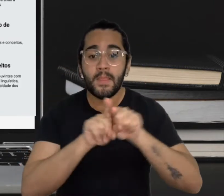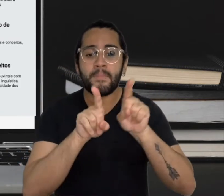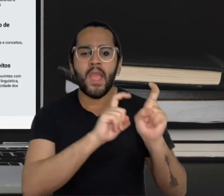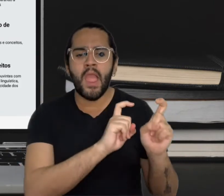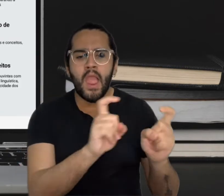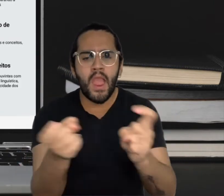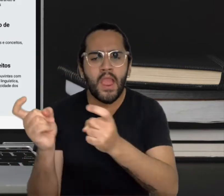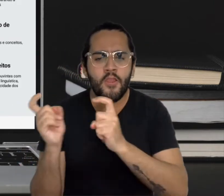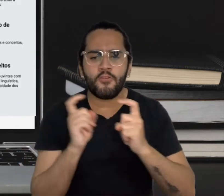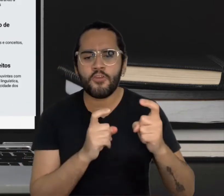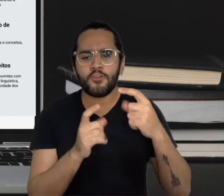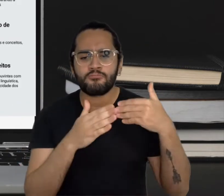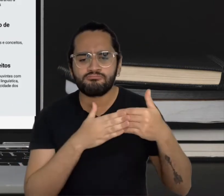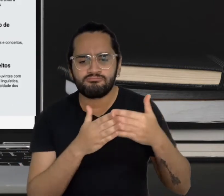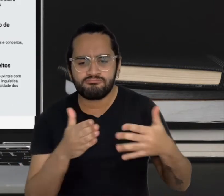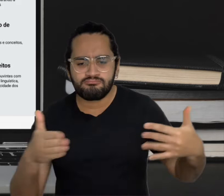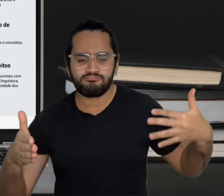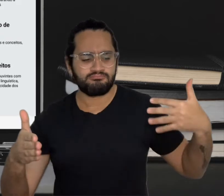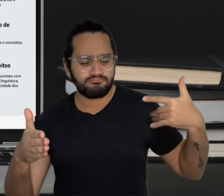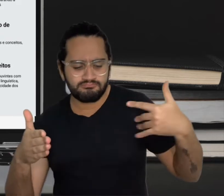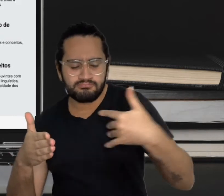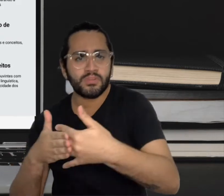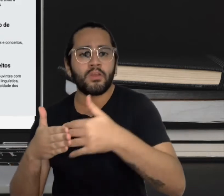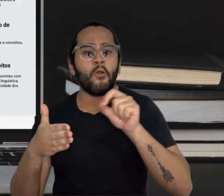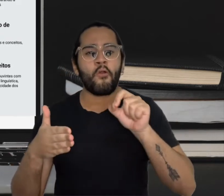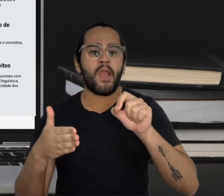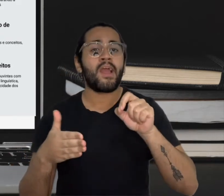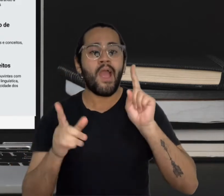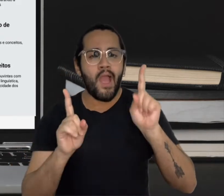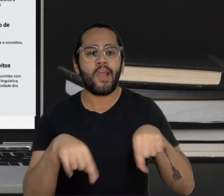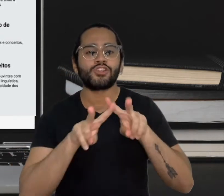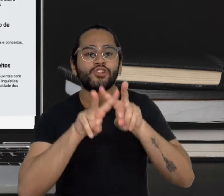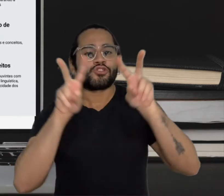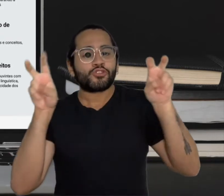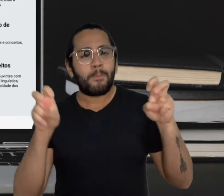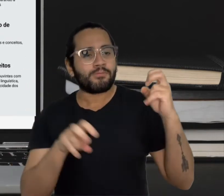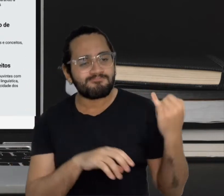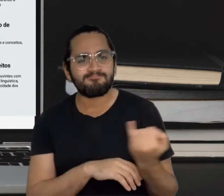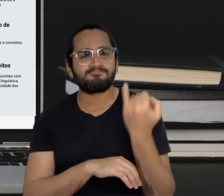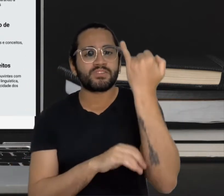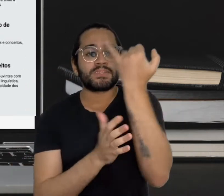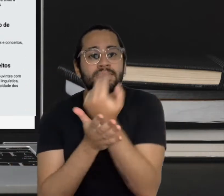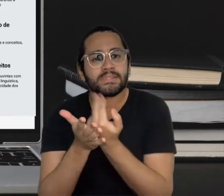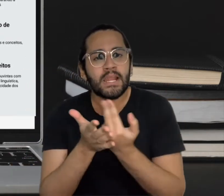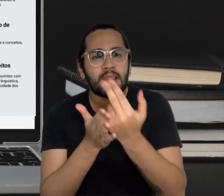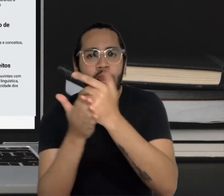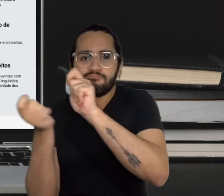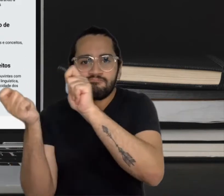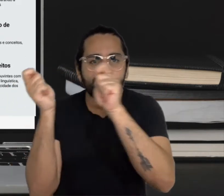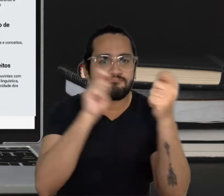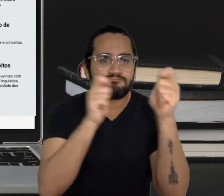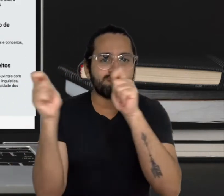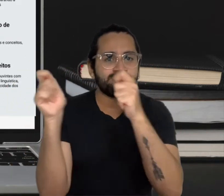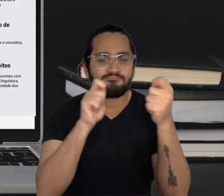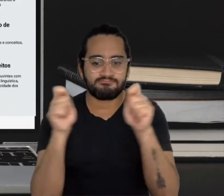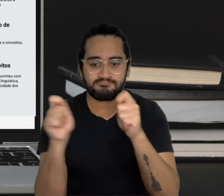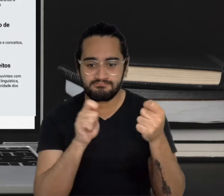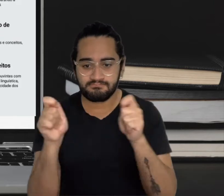buscando aprimorar aí a questão mais visual. Fizemos reuniões onde buscamos validar junto com o desenhista